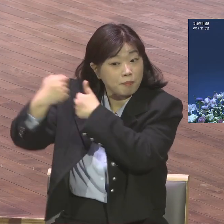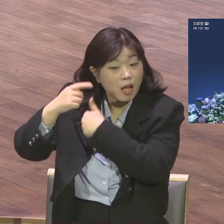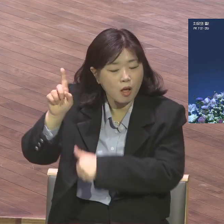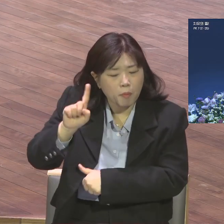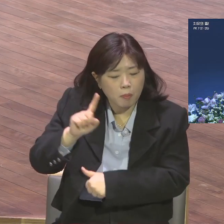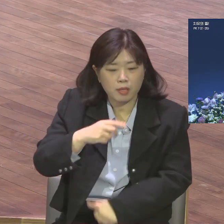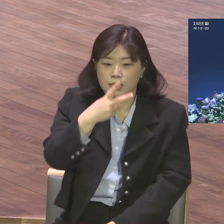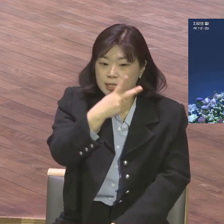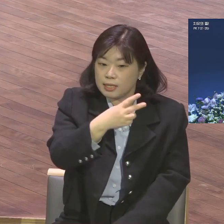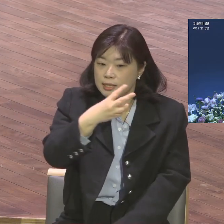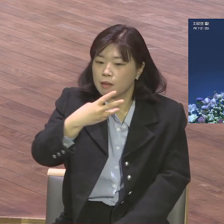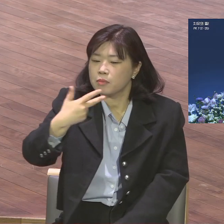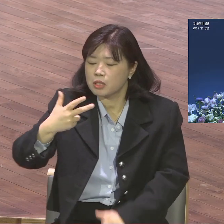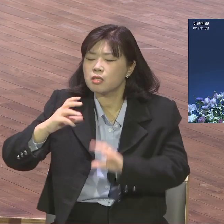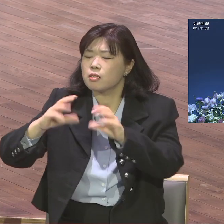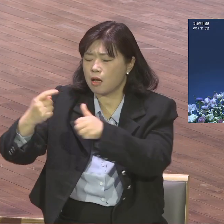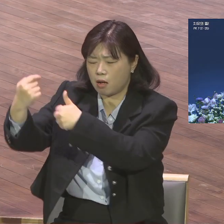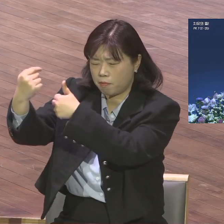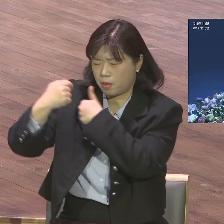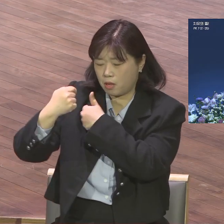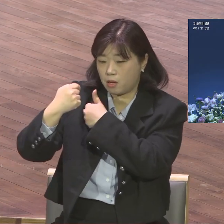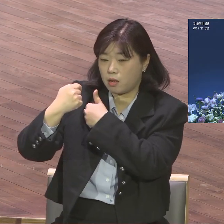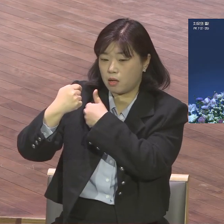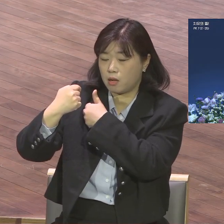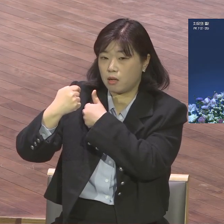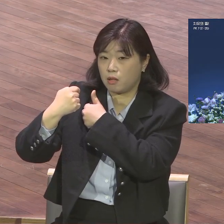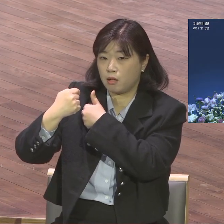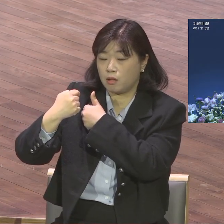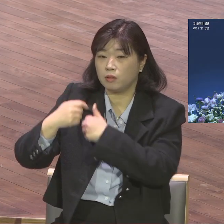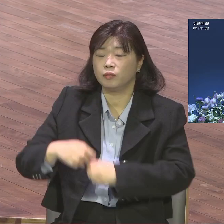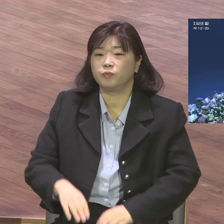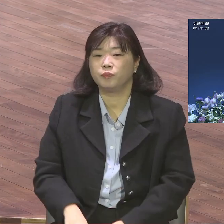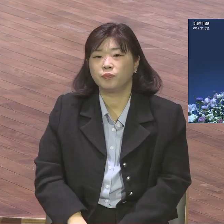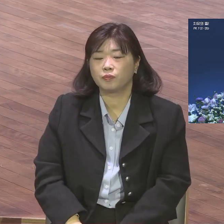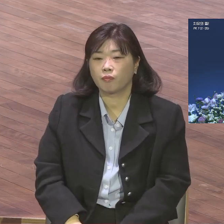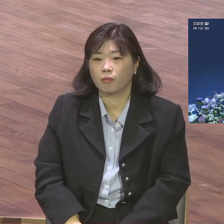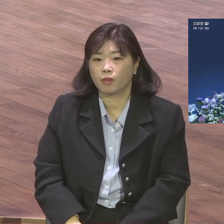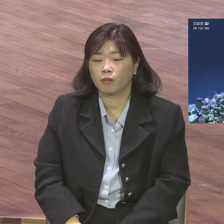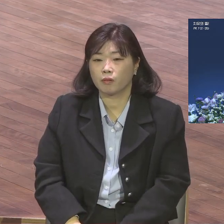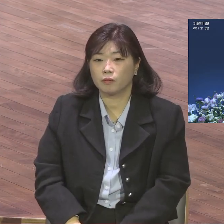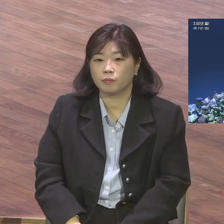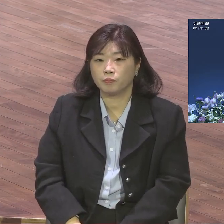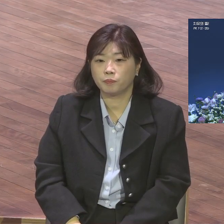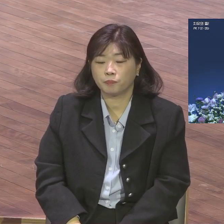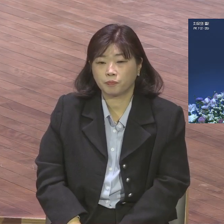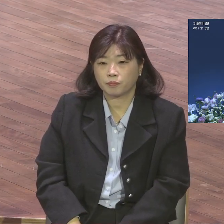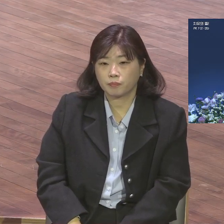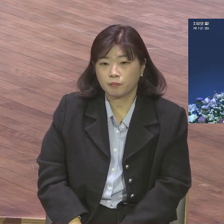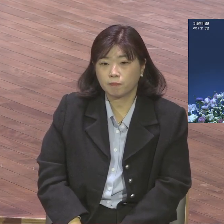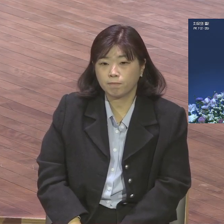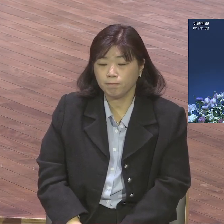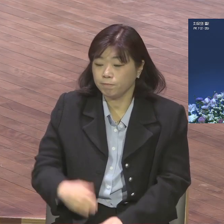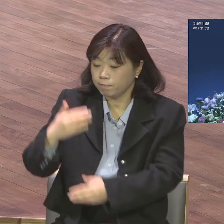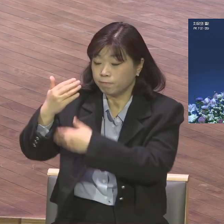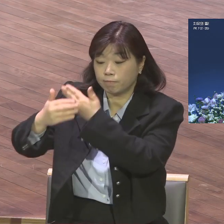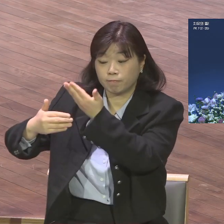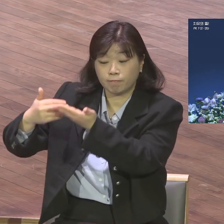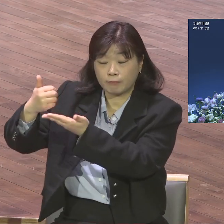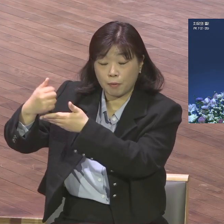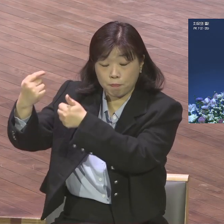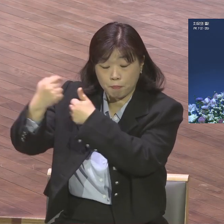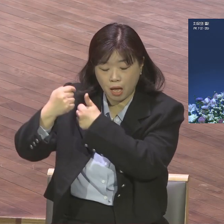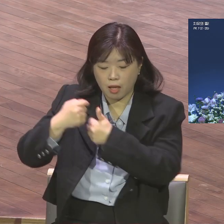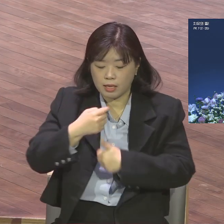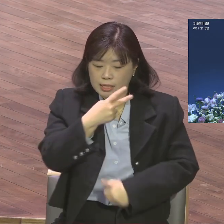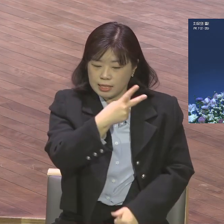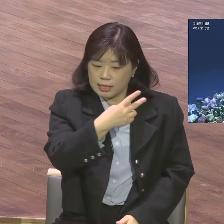그 현장이 있어야 돼요. 우리의 영원한 이 미션이기 때문에 이 미션 실현이 되는 이